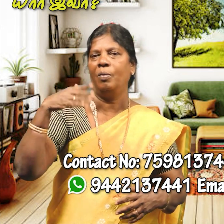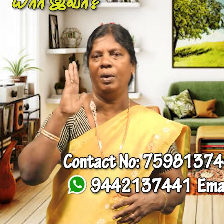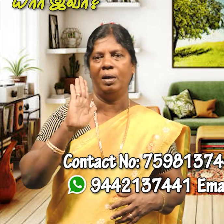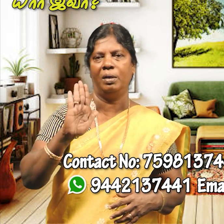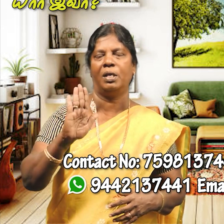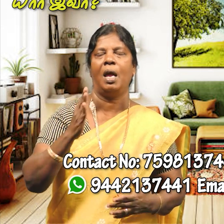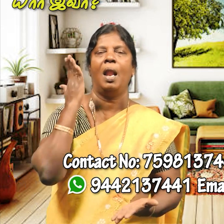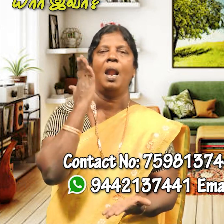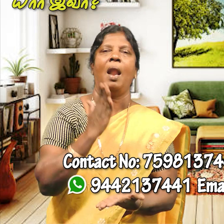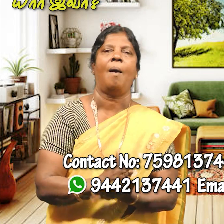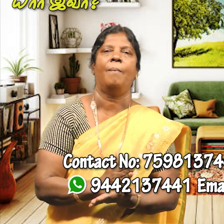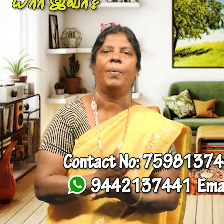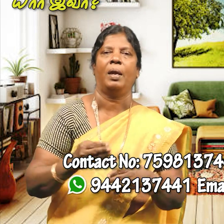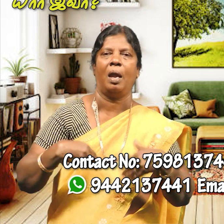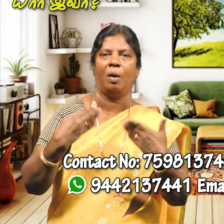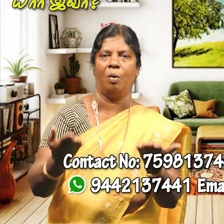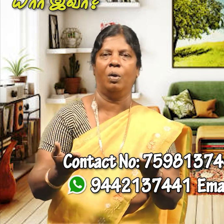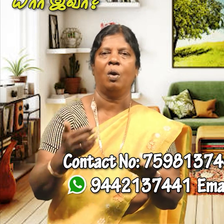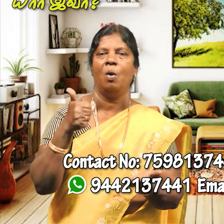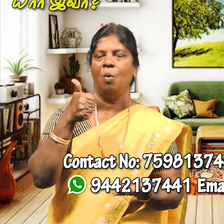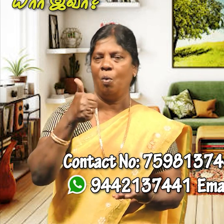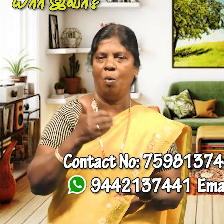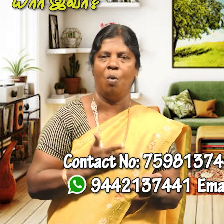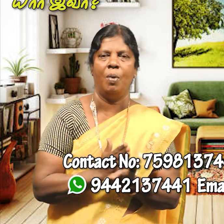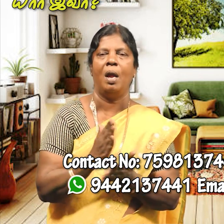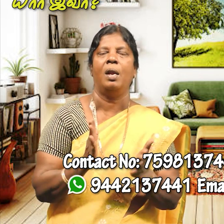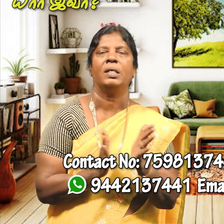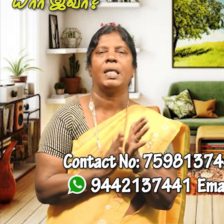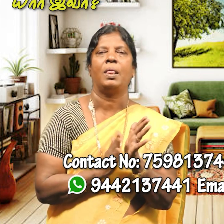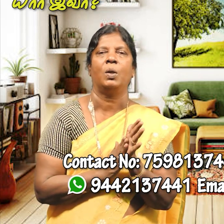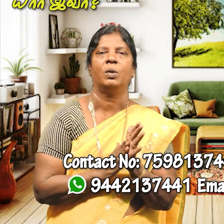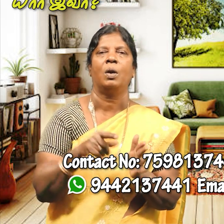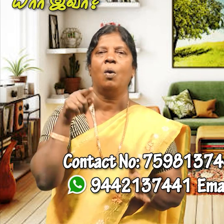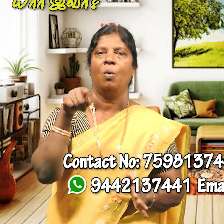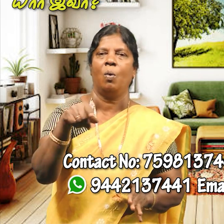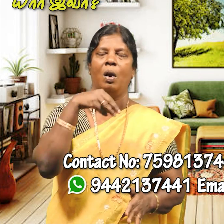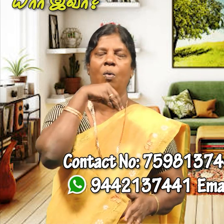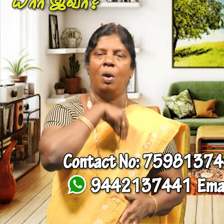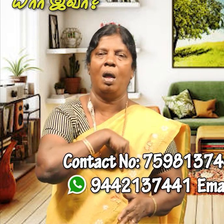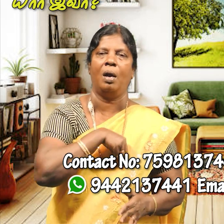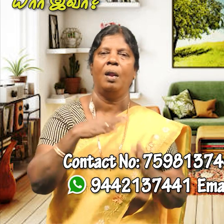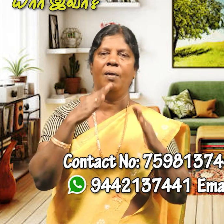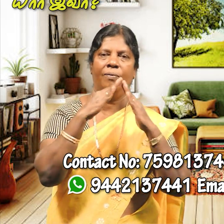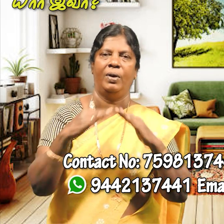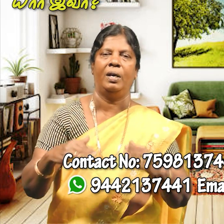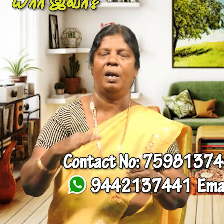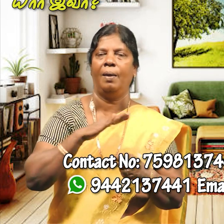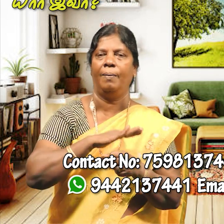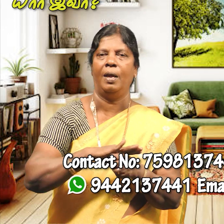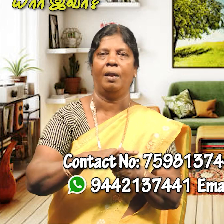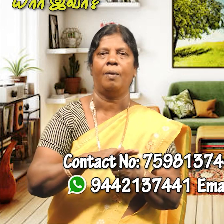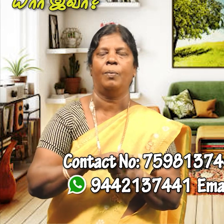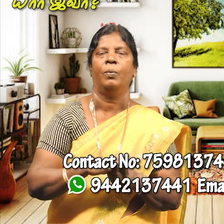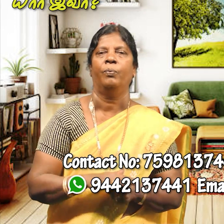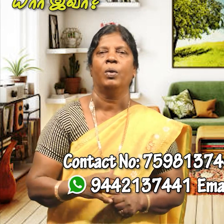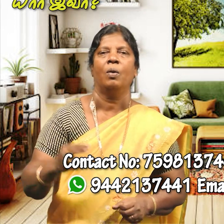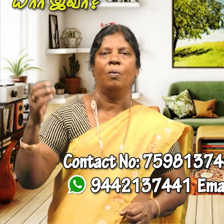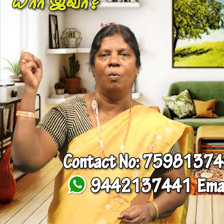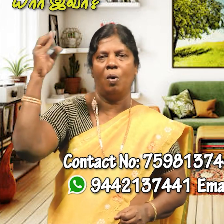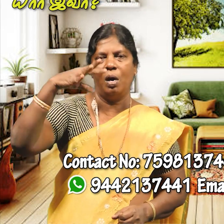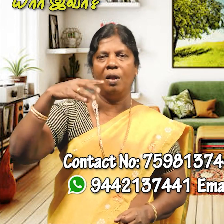என்ற நம்பிக்கை கொடுக்கும் உண்மையான சந்தோஷம் உங்கள் உள்ளங்களையும் இல்லங்களையும்